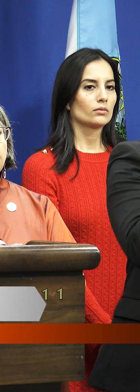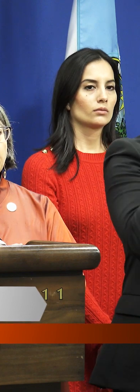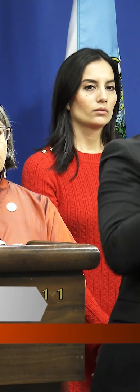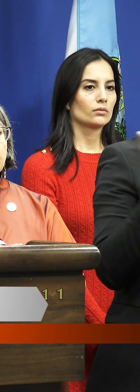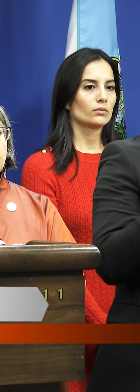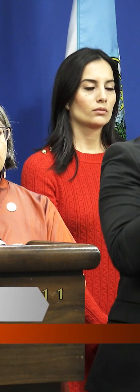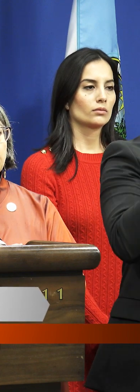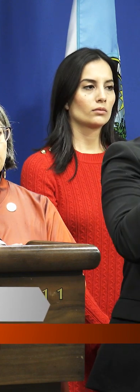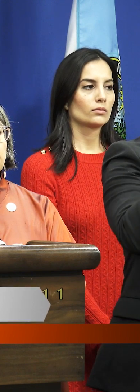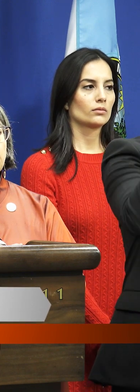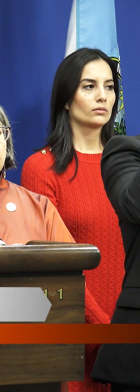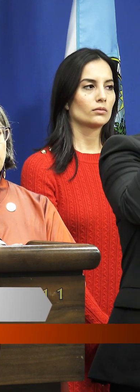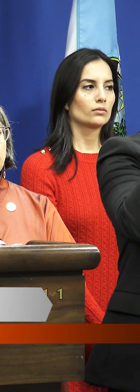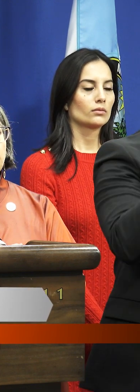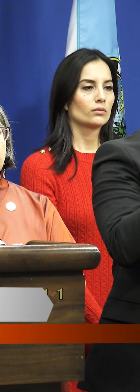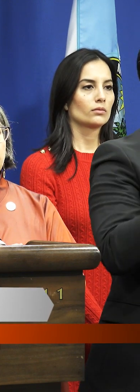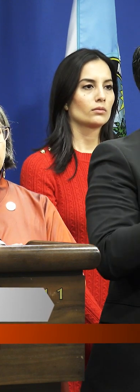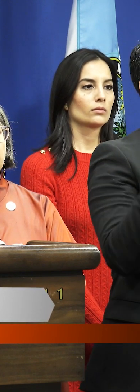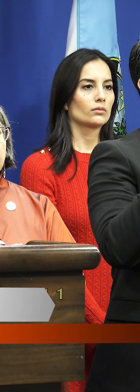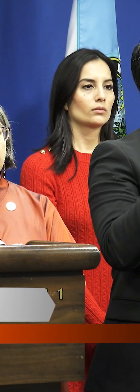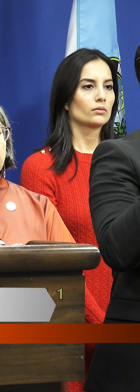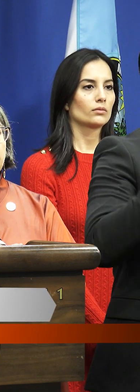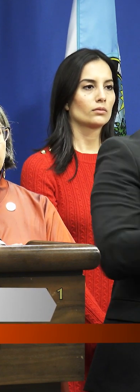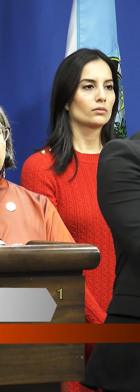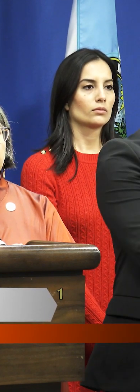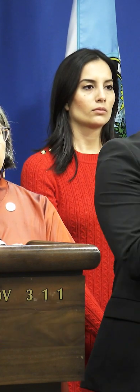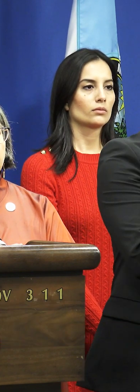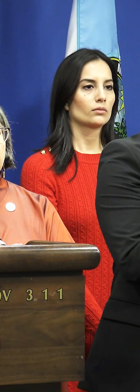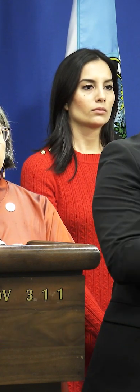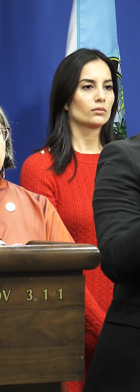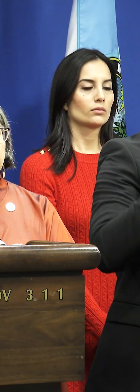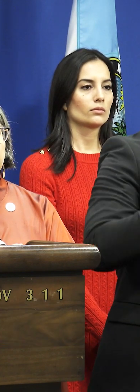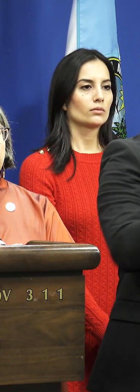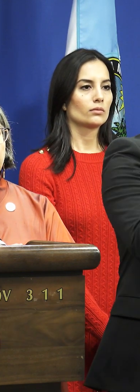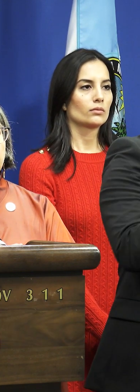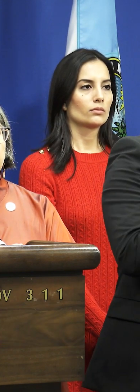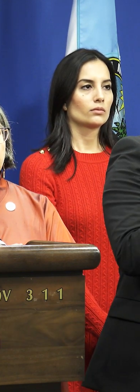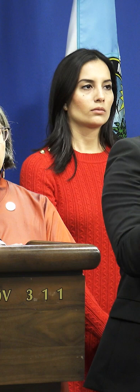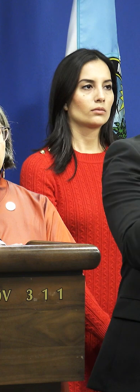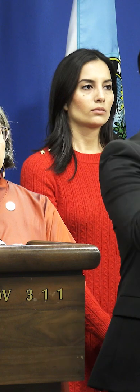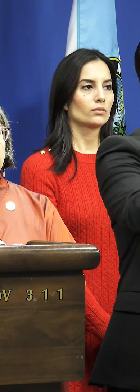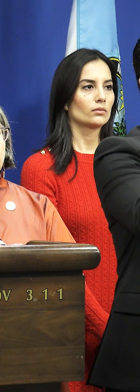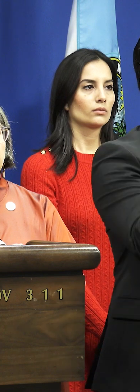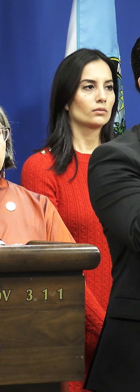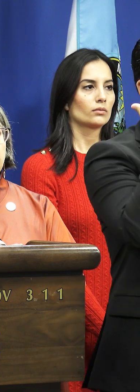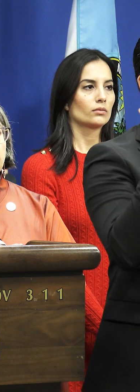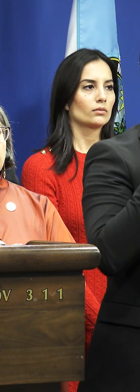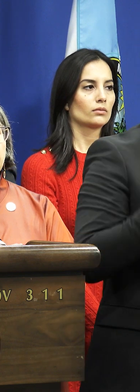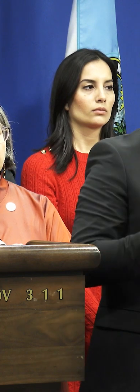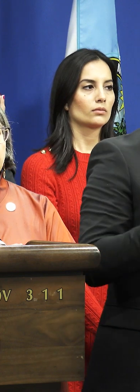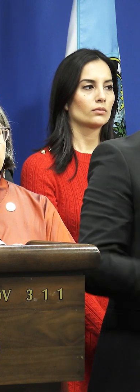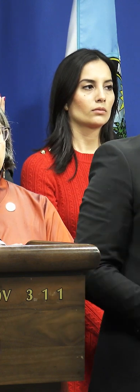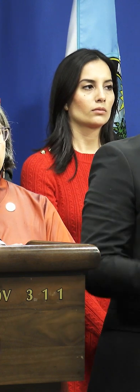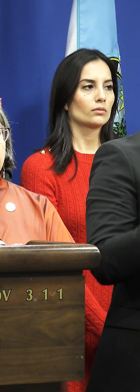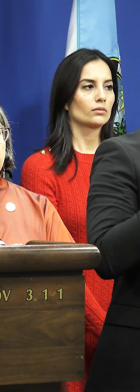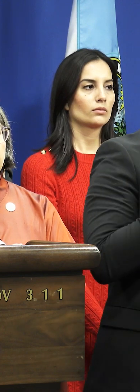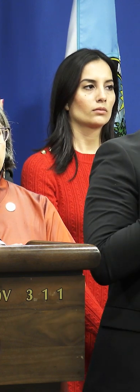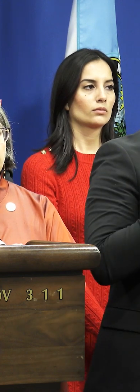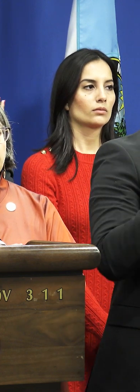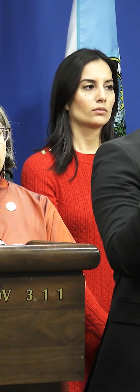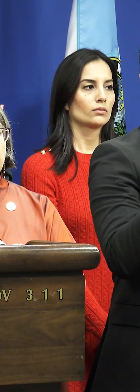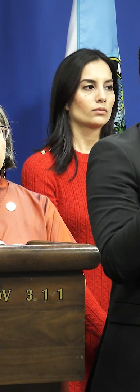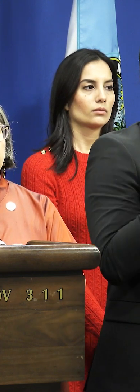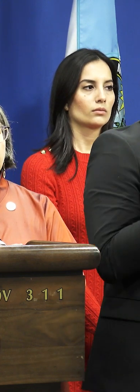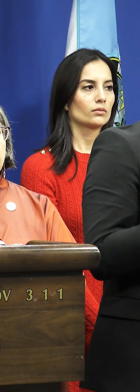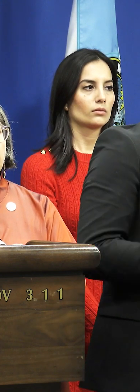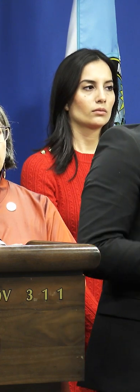federal, del condado y también del estado. Simplemente, como ustedes saben, yo soy un residente que vivo a menos